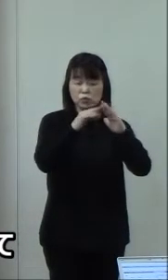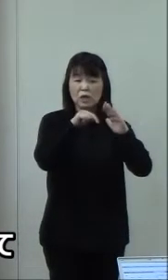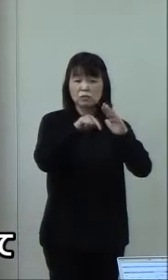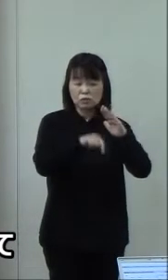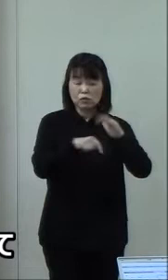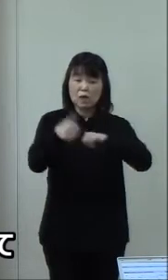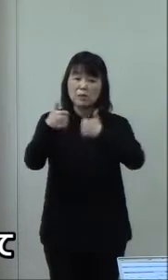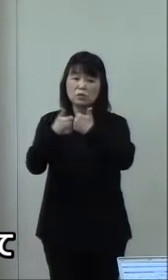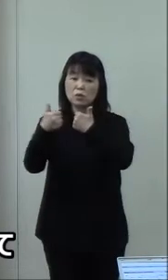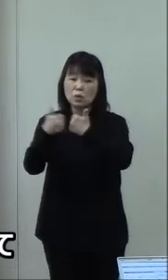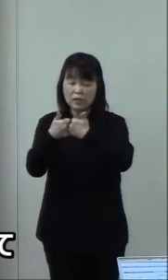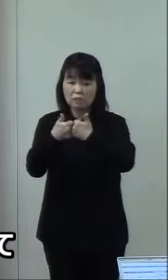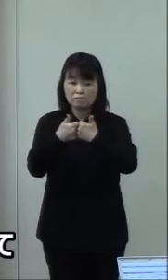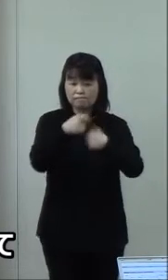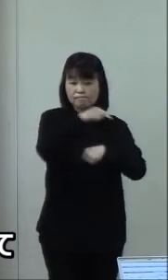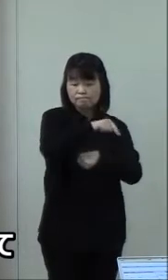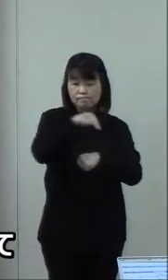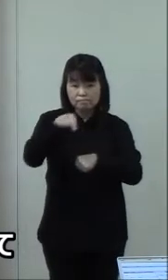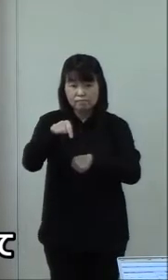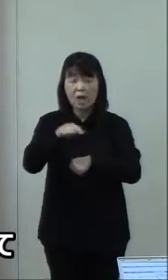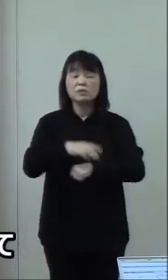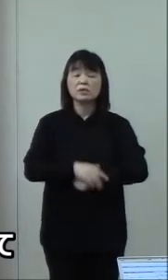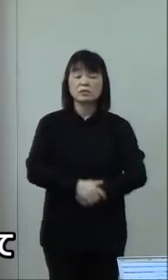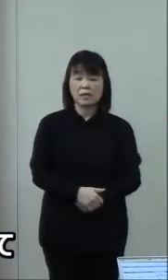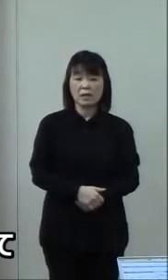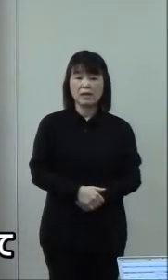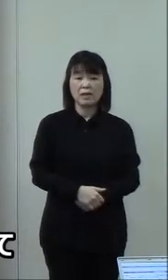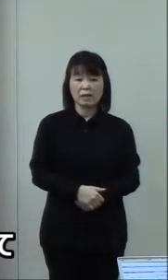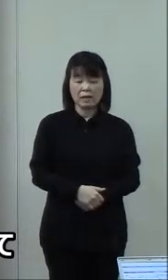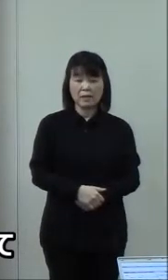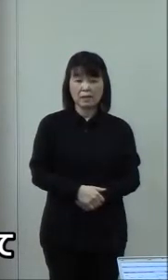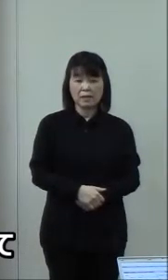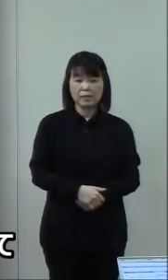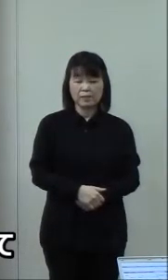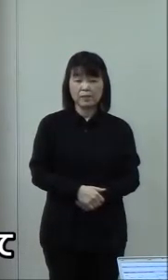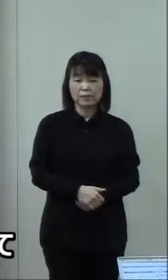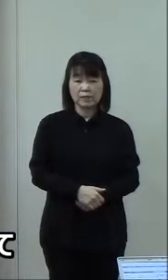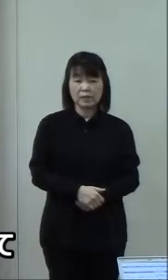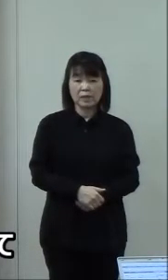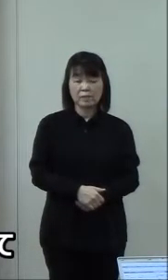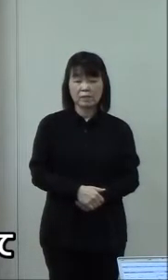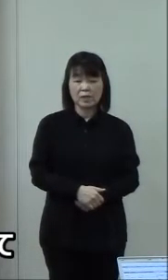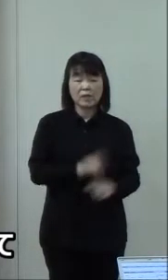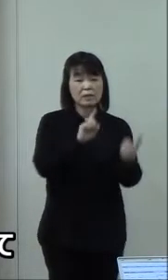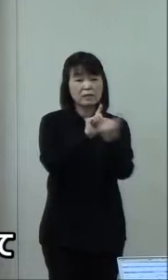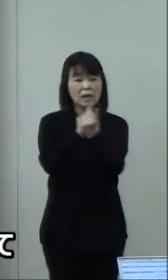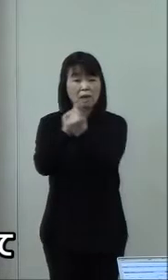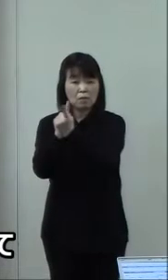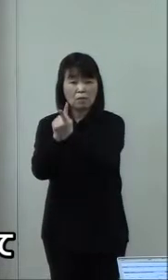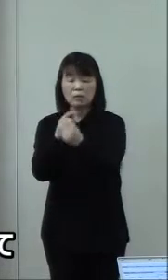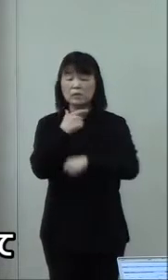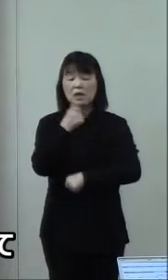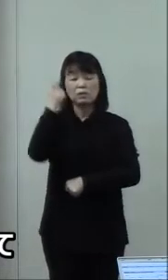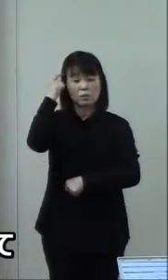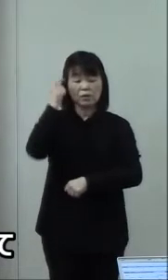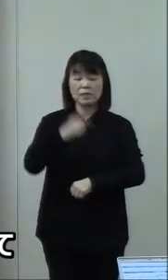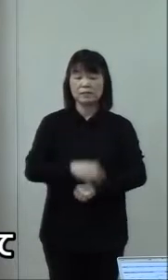相談窓口がありますんで、そこに、お寄せいただければですね、対応できるようにしてまいりたいというふうに思っています